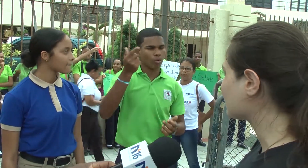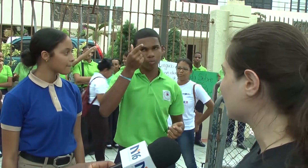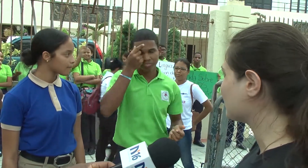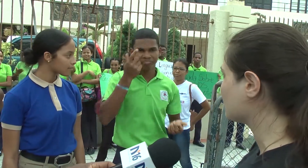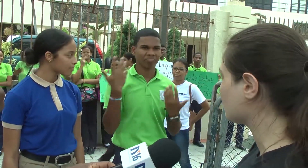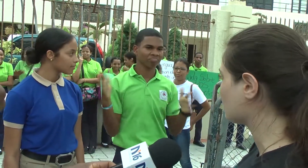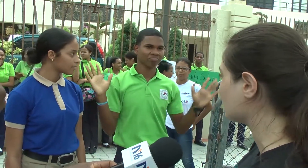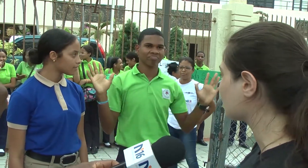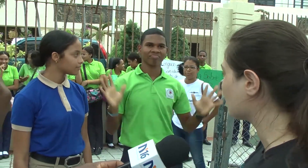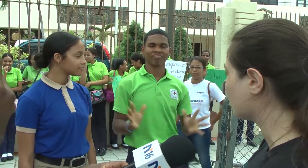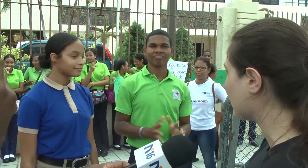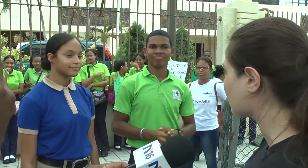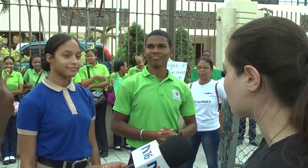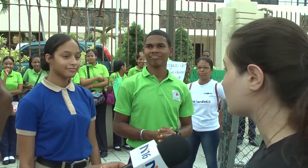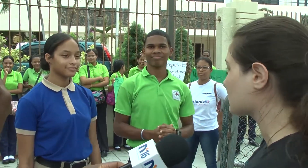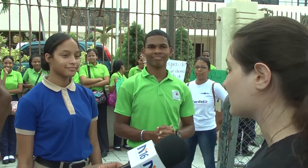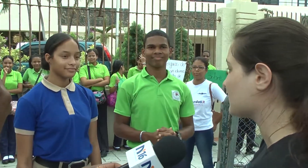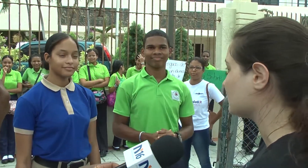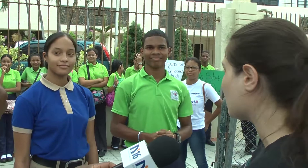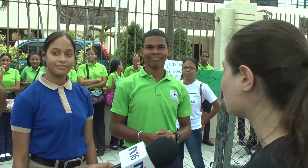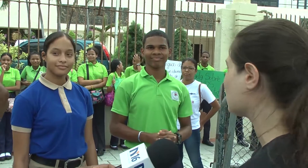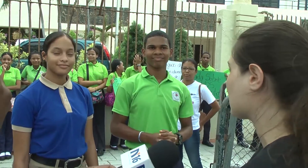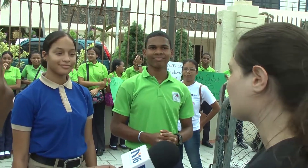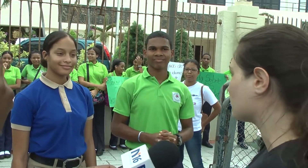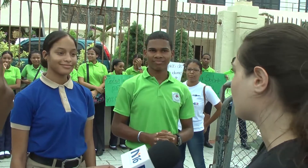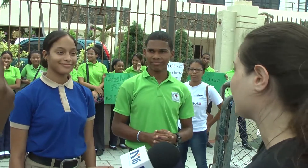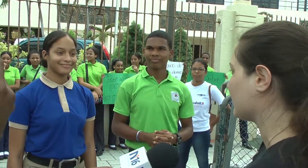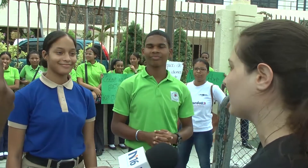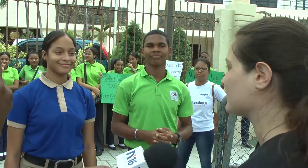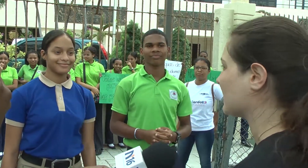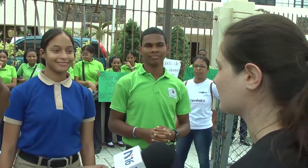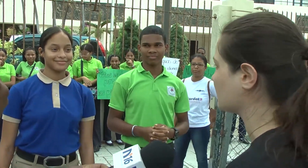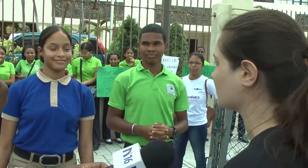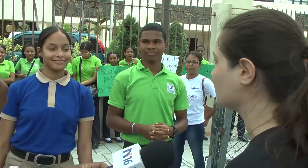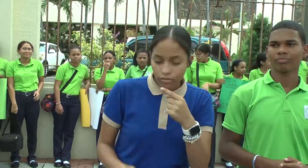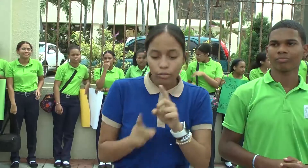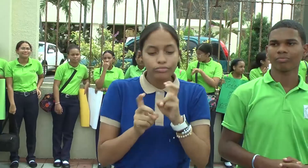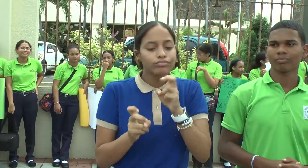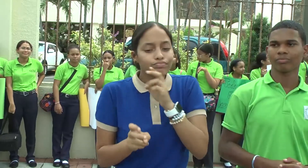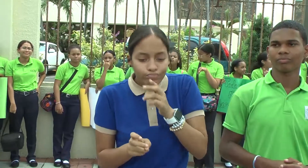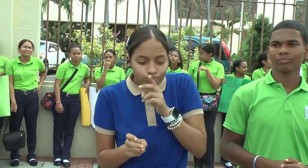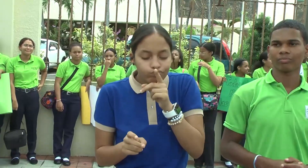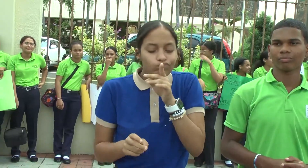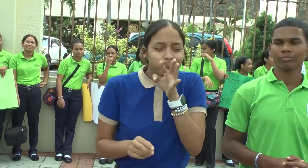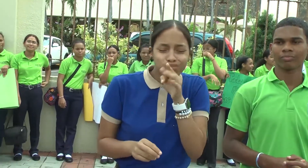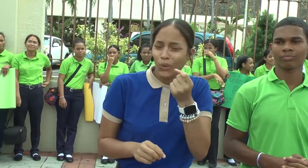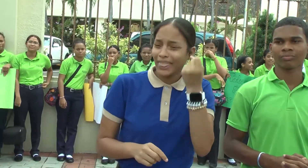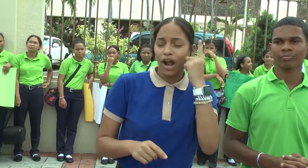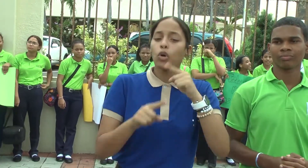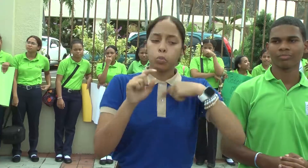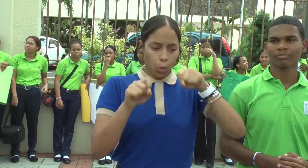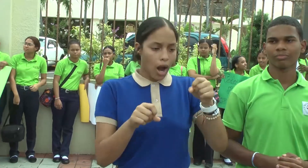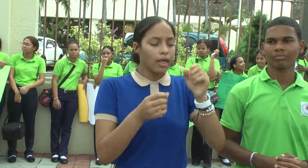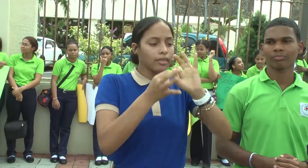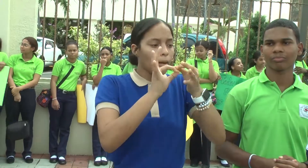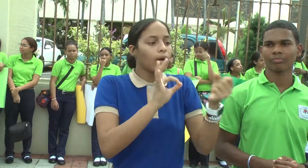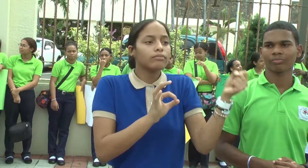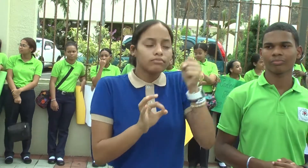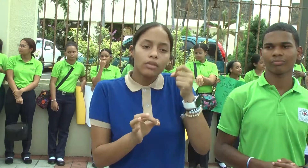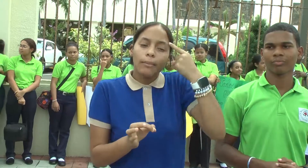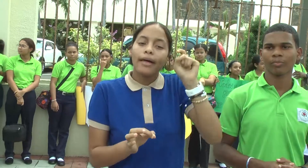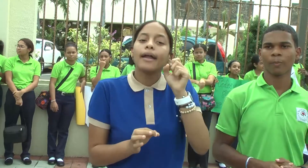de señas en las instituciones del gobierno. Necesitamos ese apoyo para tener ese acceso. Tenga hijos, quizás